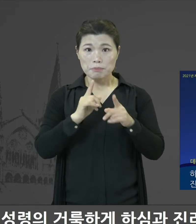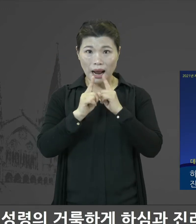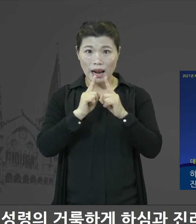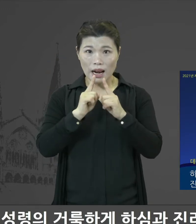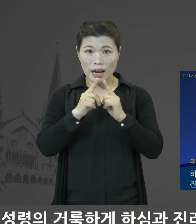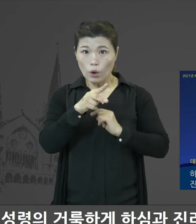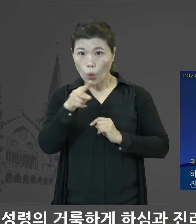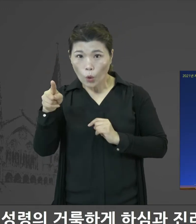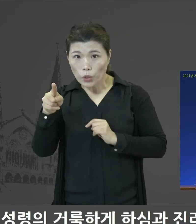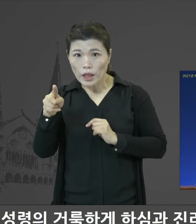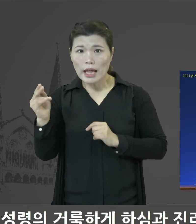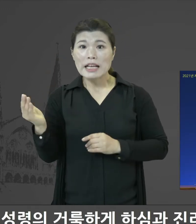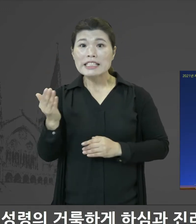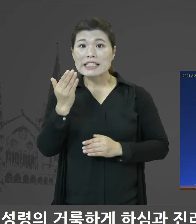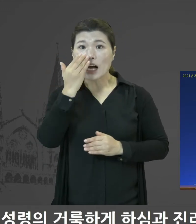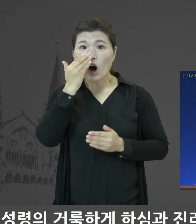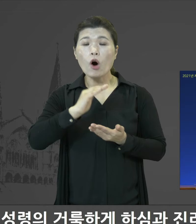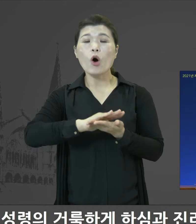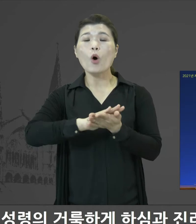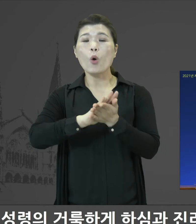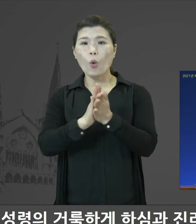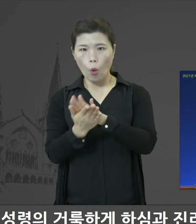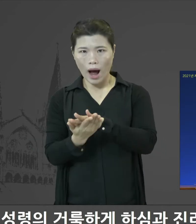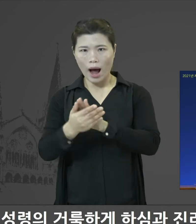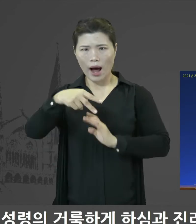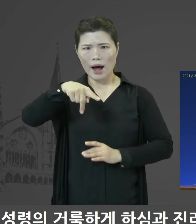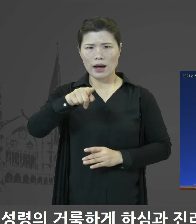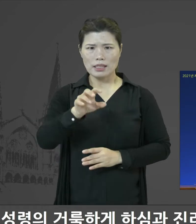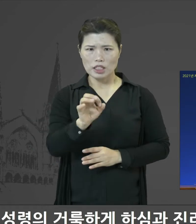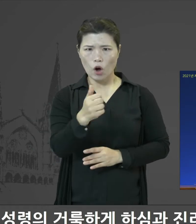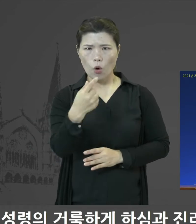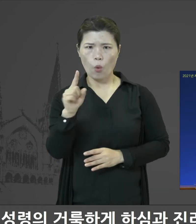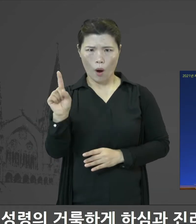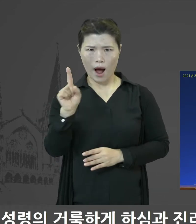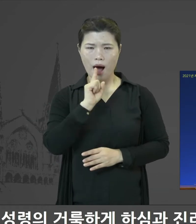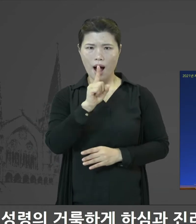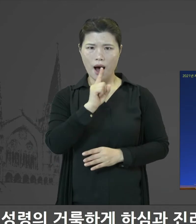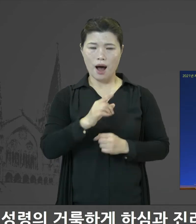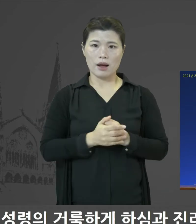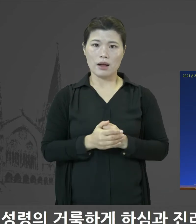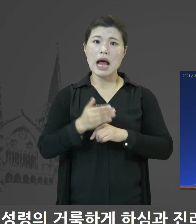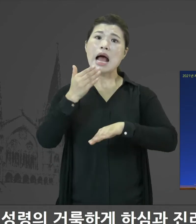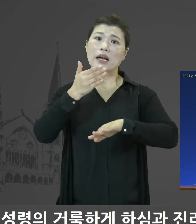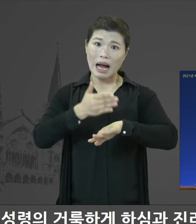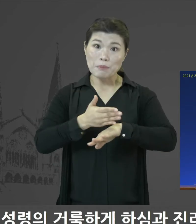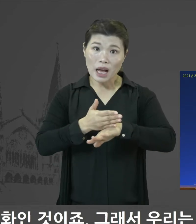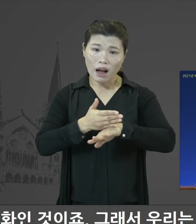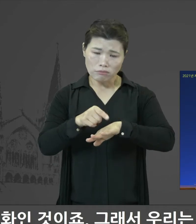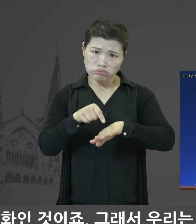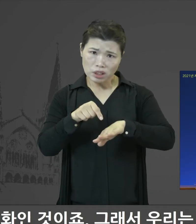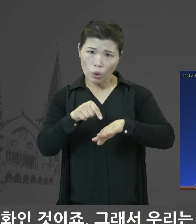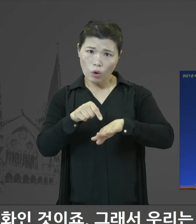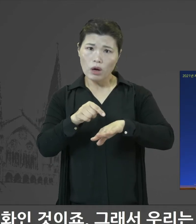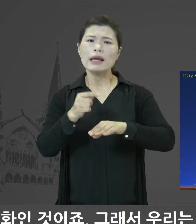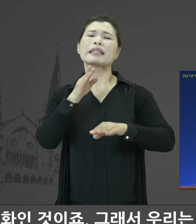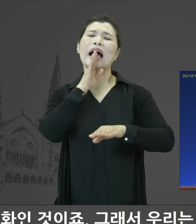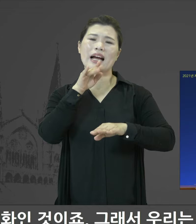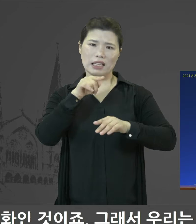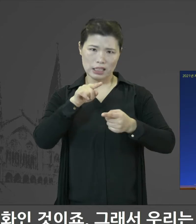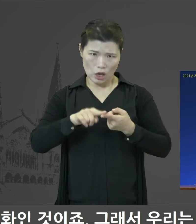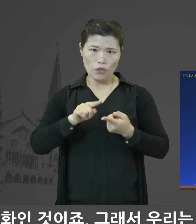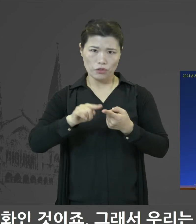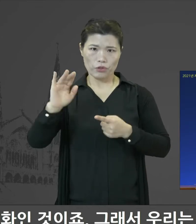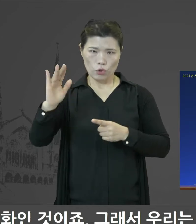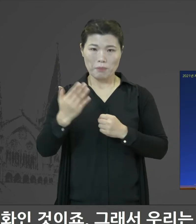것이죠. 그래서 우리는 감사할 수밖에 없다. 감사 당연히 해야 된다. 이것이 감사만